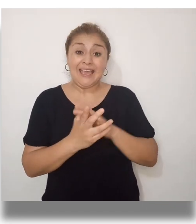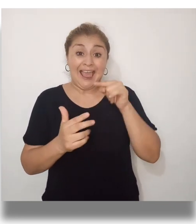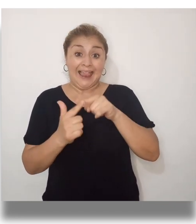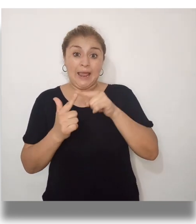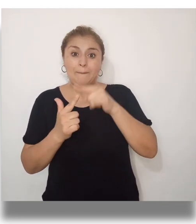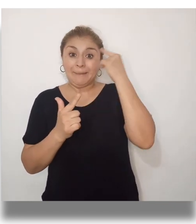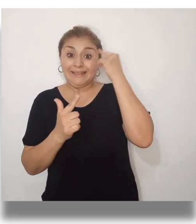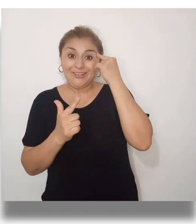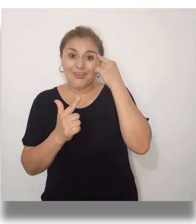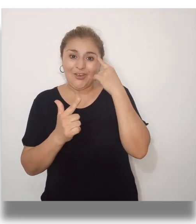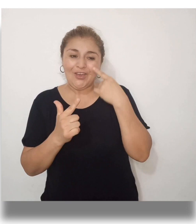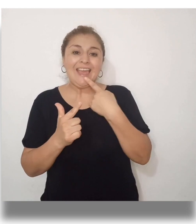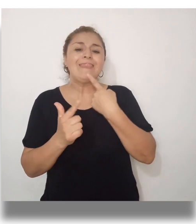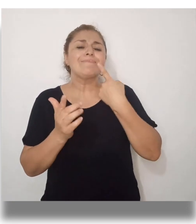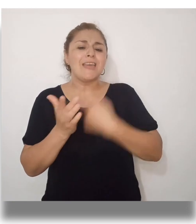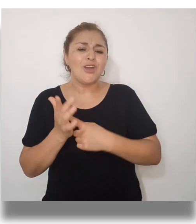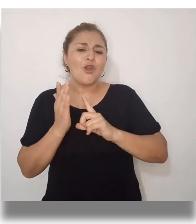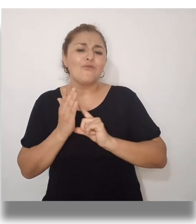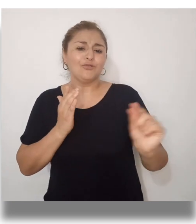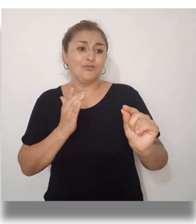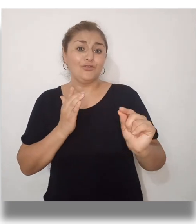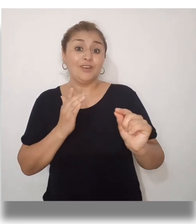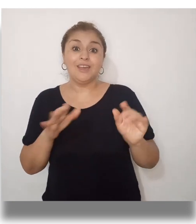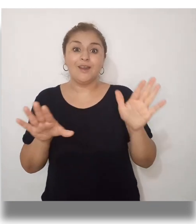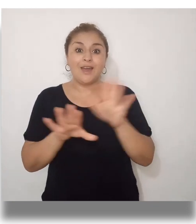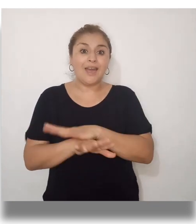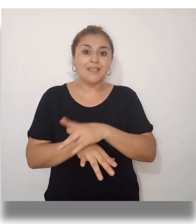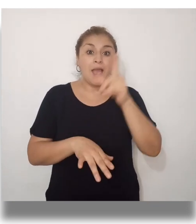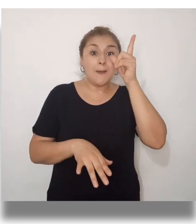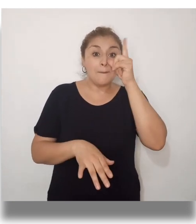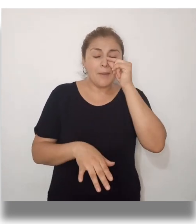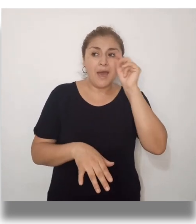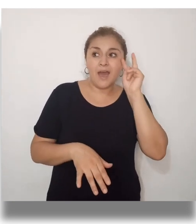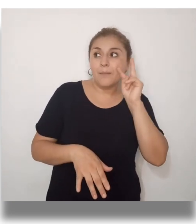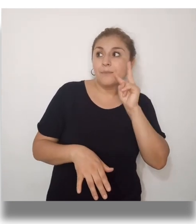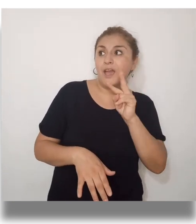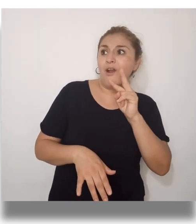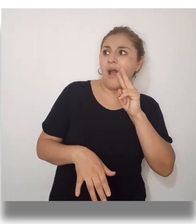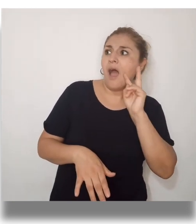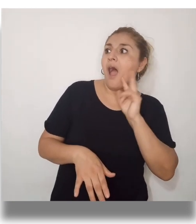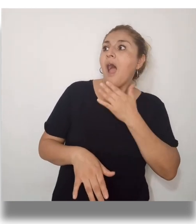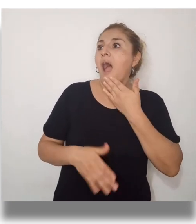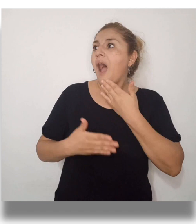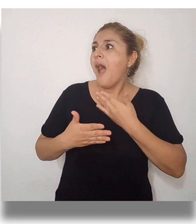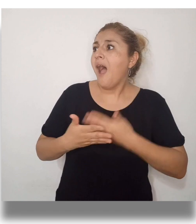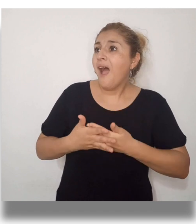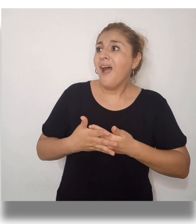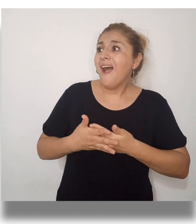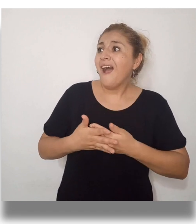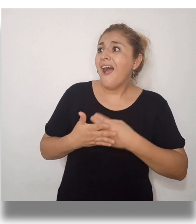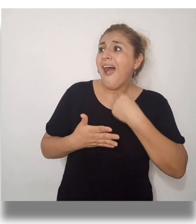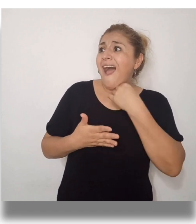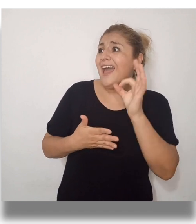Este joven se dirige a la casa de su padre y cuando su padre lo ve de lejos es movido es